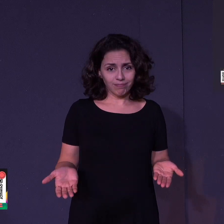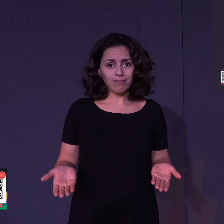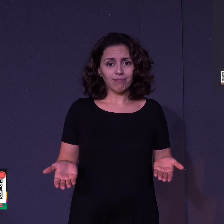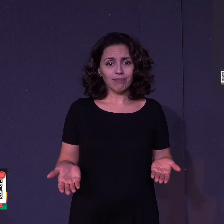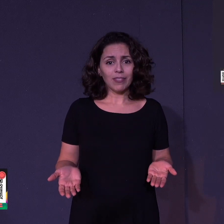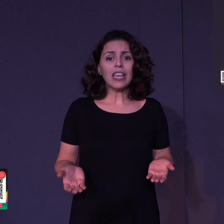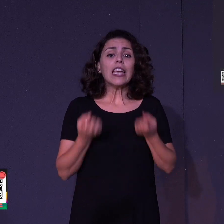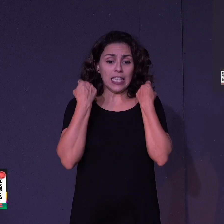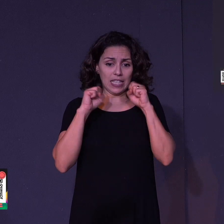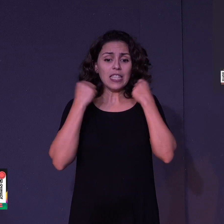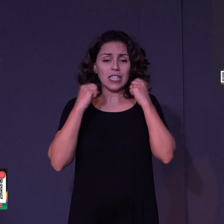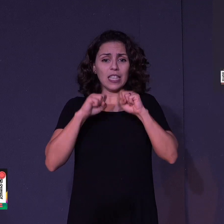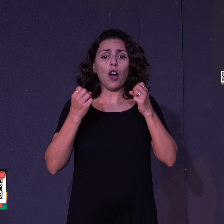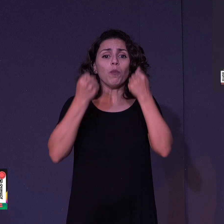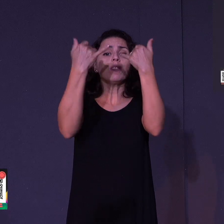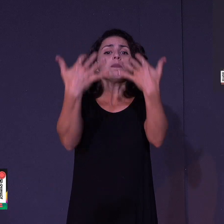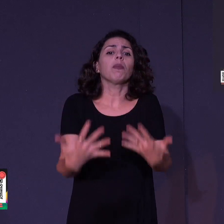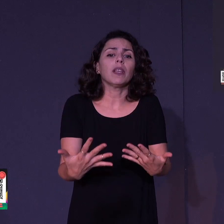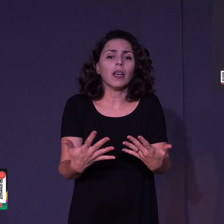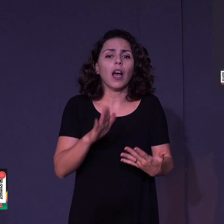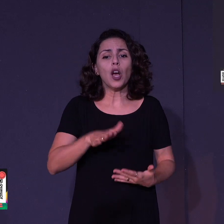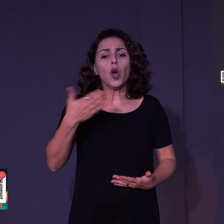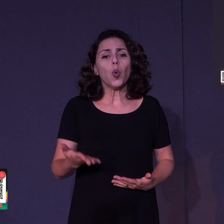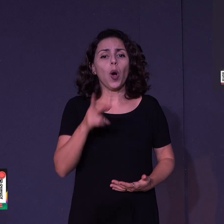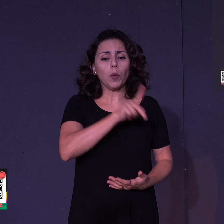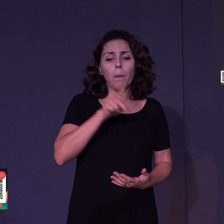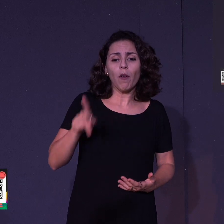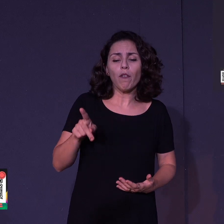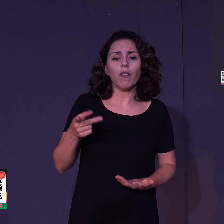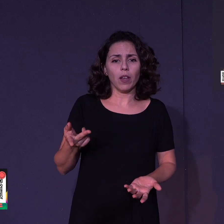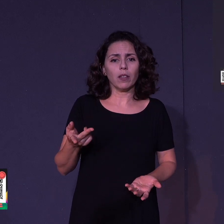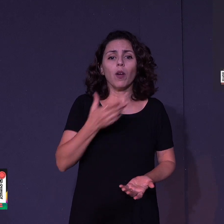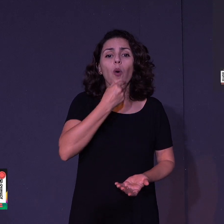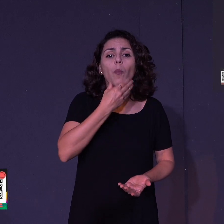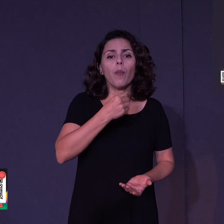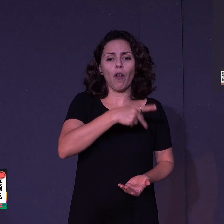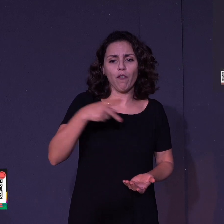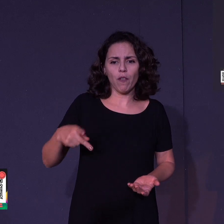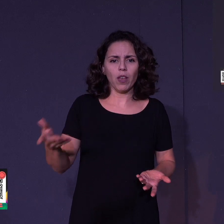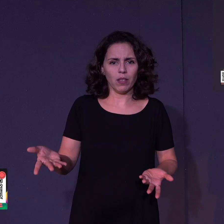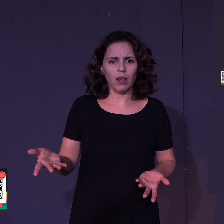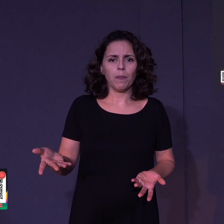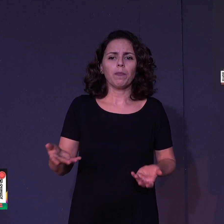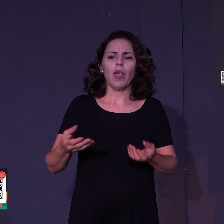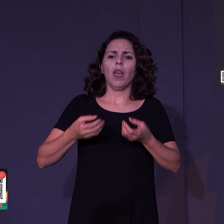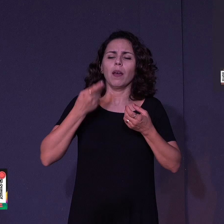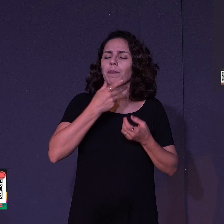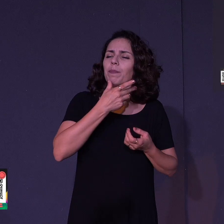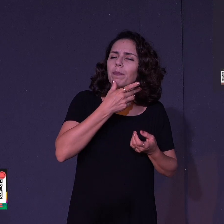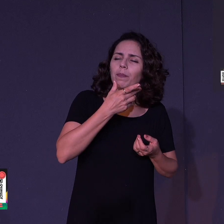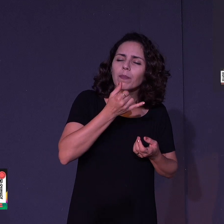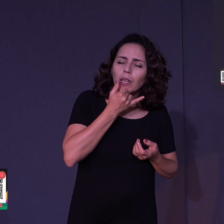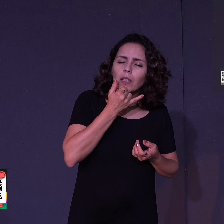2. Isaías profetizou que o Messias reinaria como o príncipe da paz. Está lá em Isaías 9.